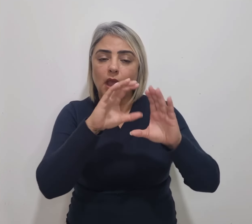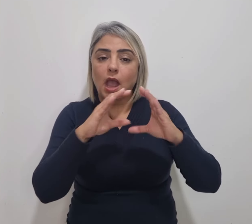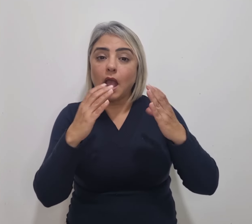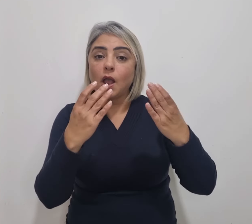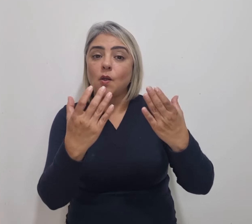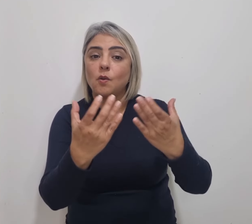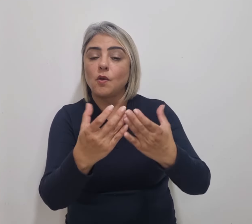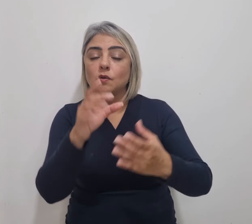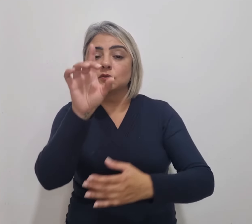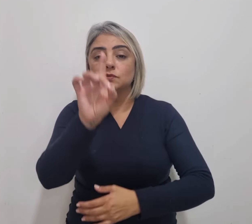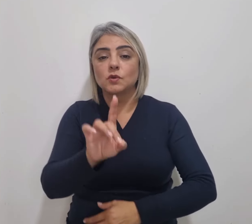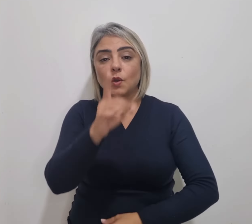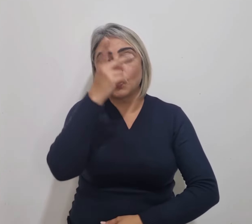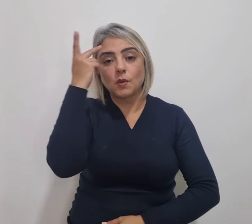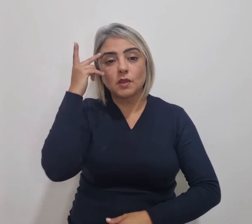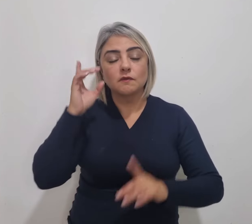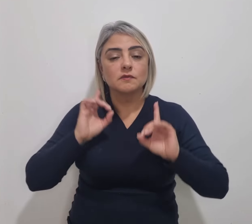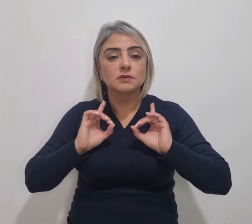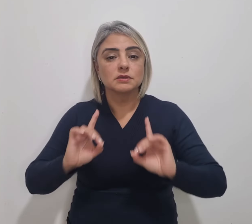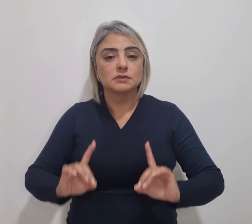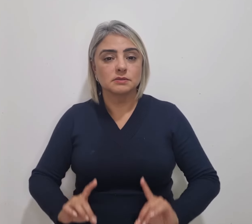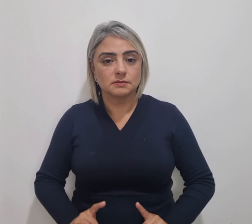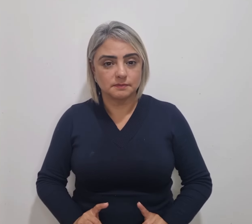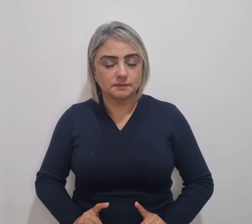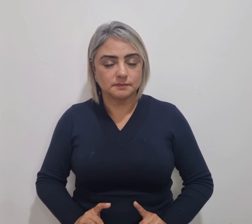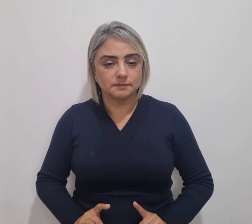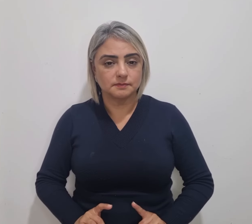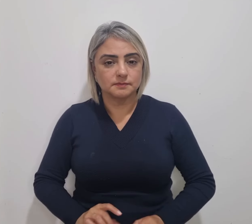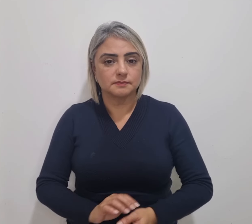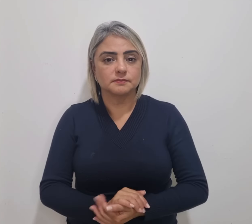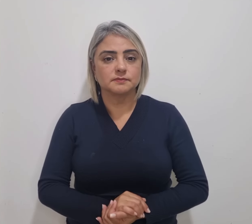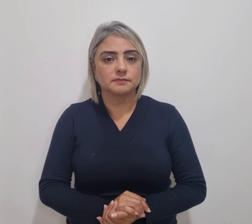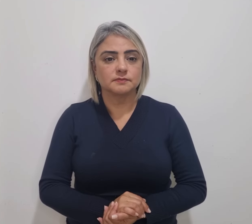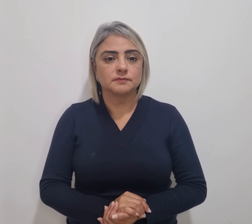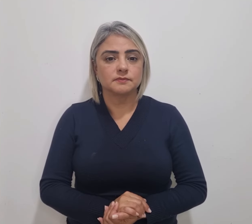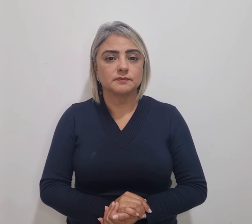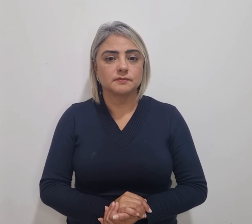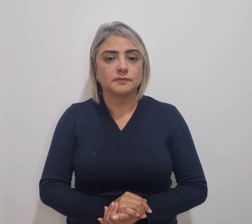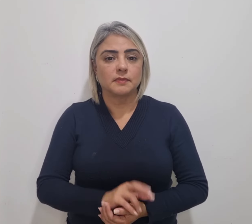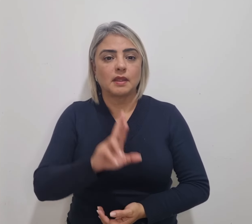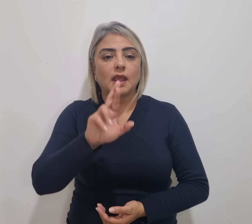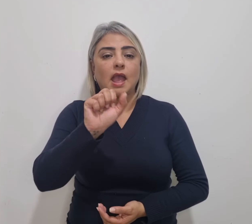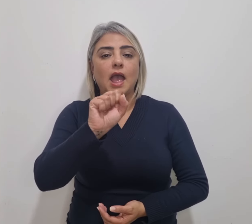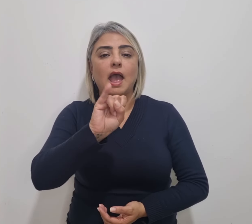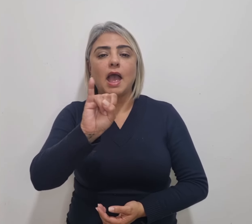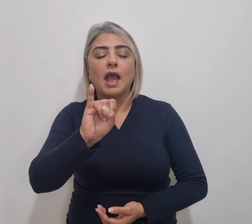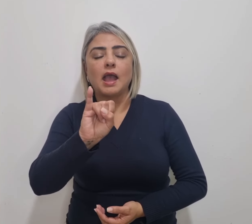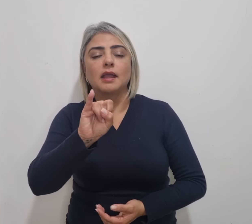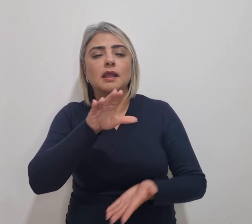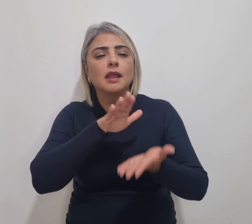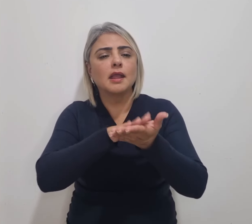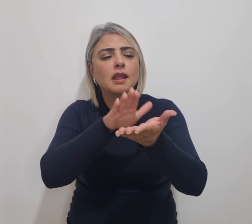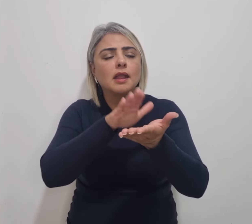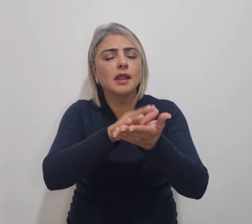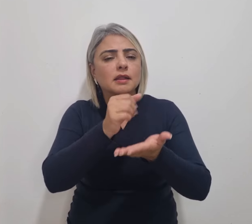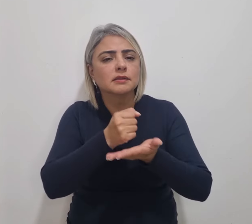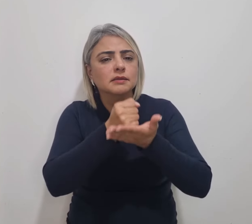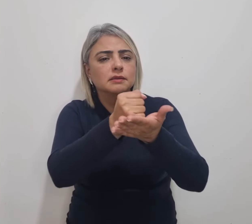os Direitos das Pessoas com Deficiência. Rai Oliveira, editora assistente da Revista